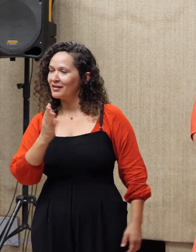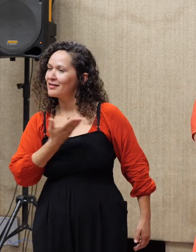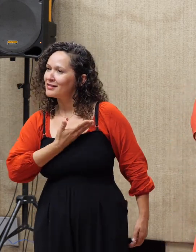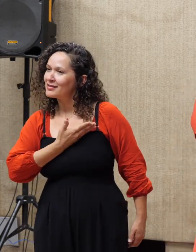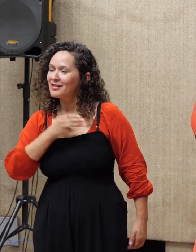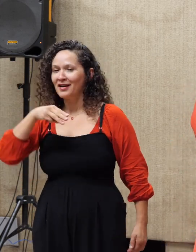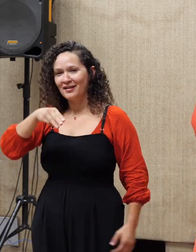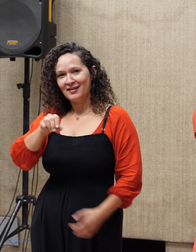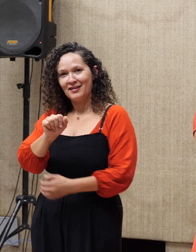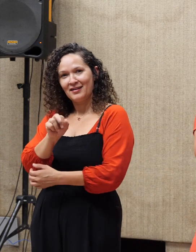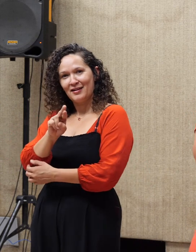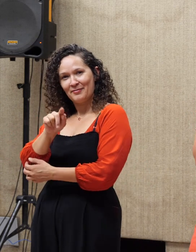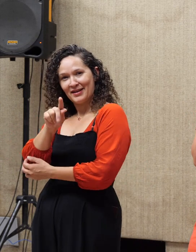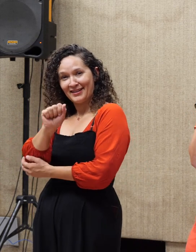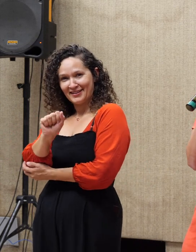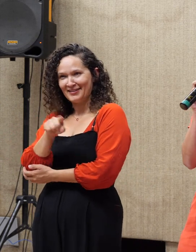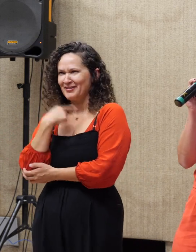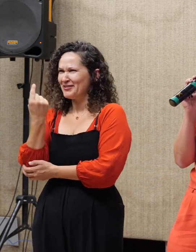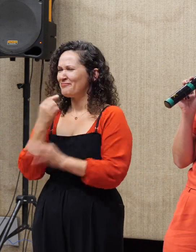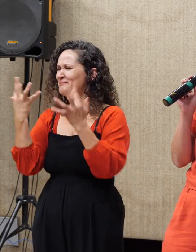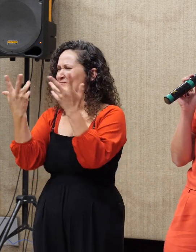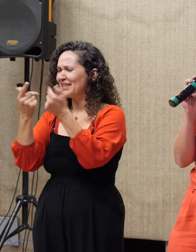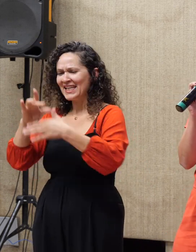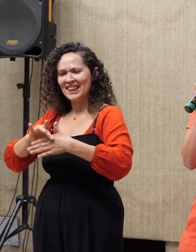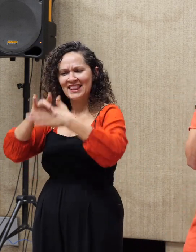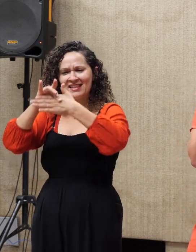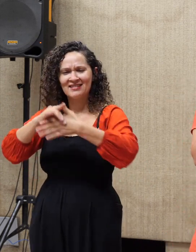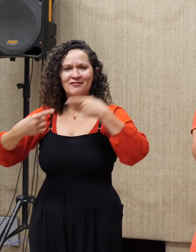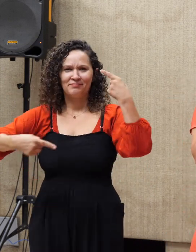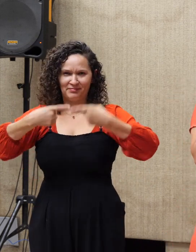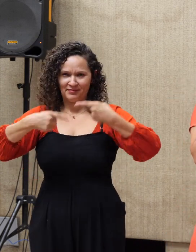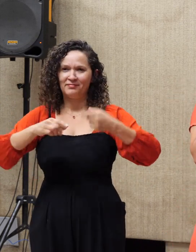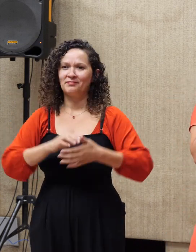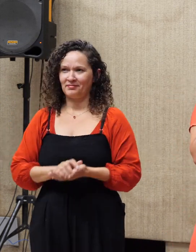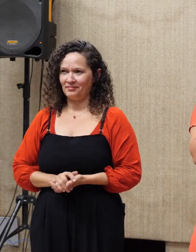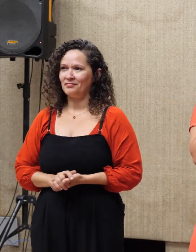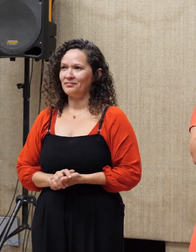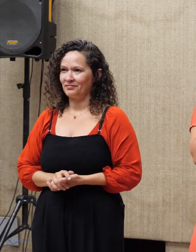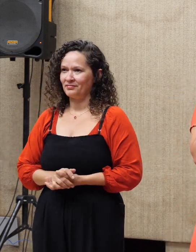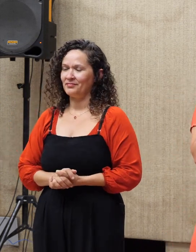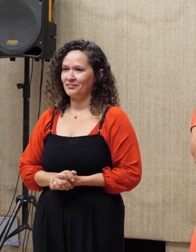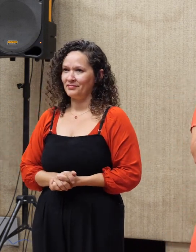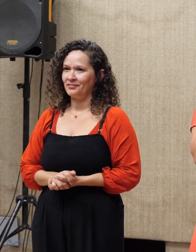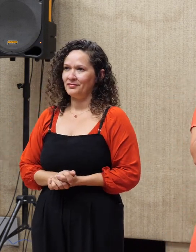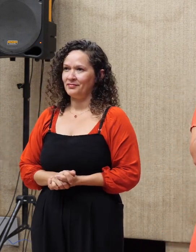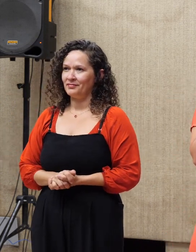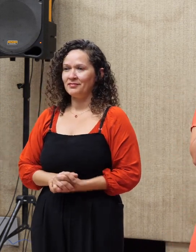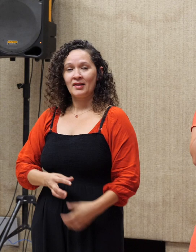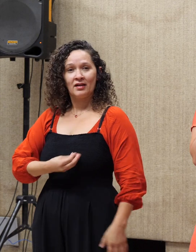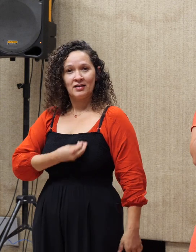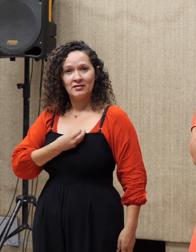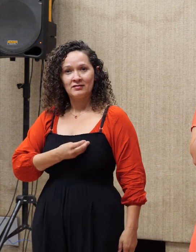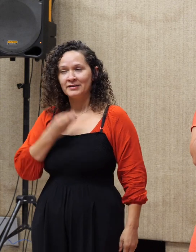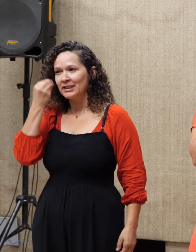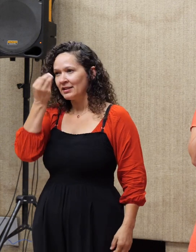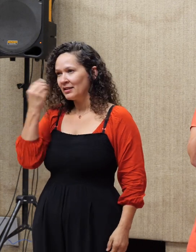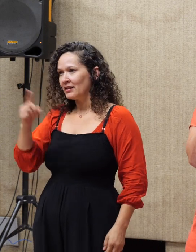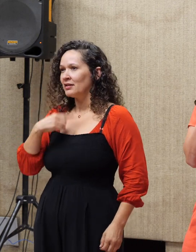querida Margarida Salomão, que vem dando um show de liderança e política. E vivemos,